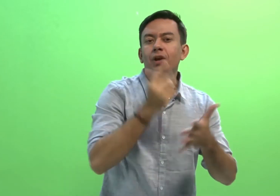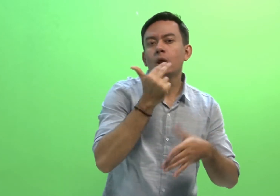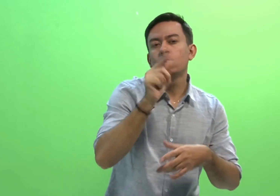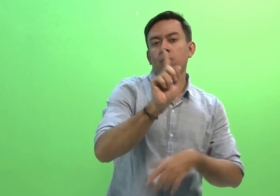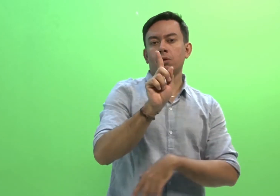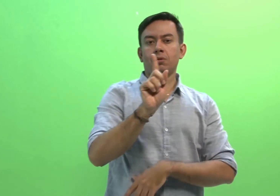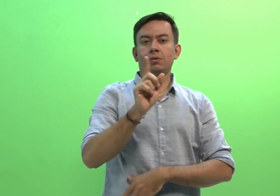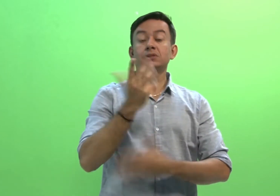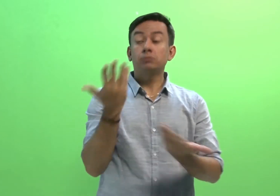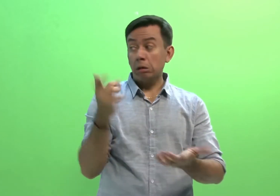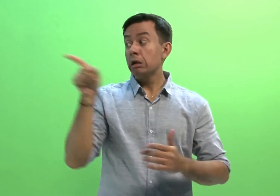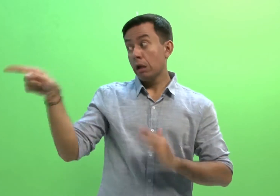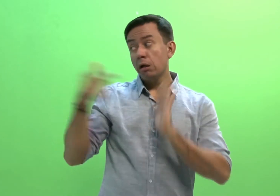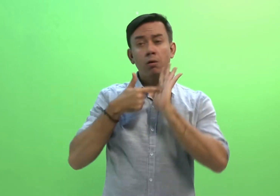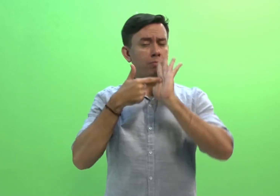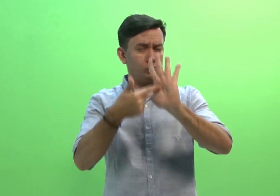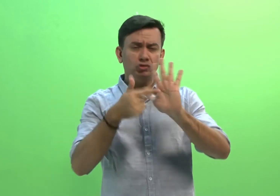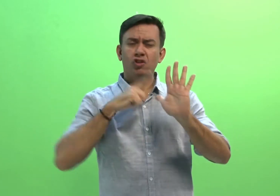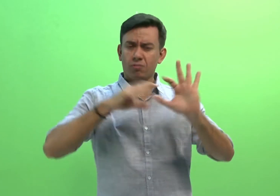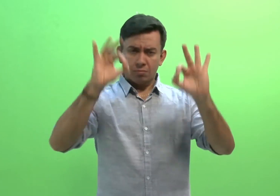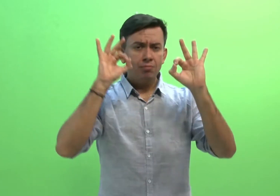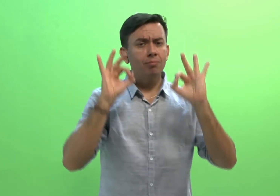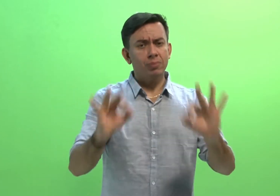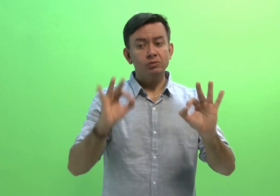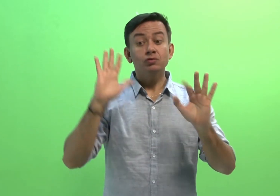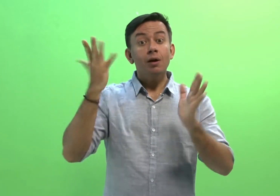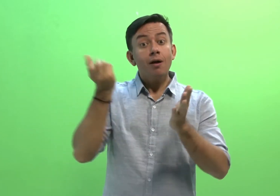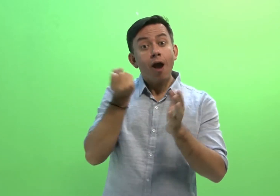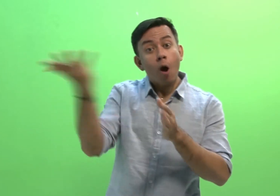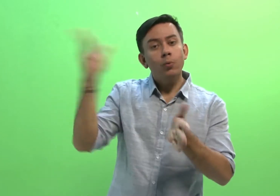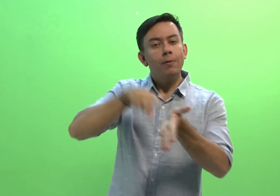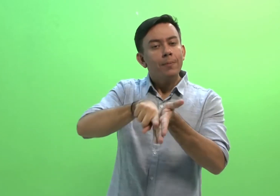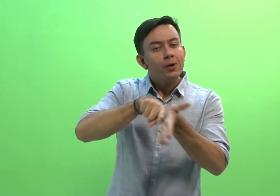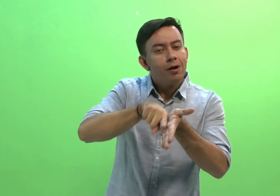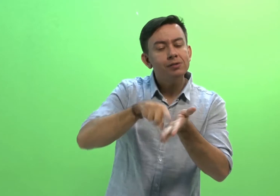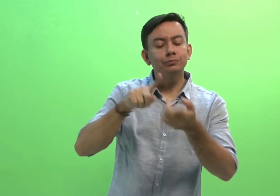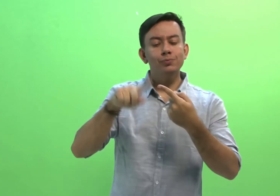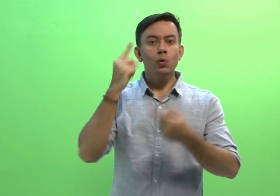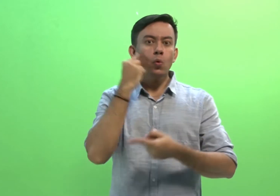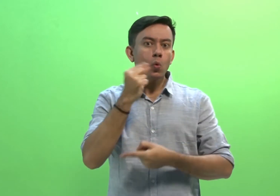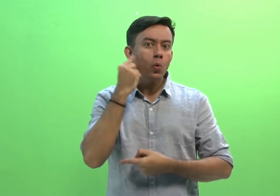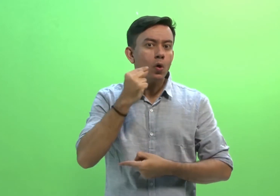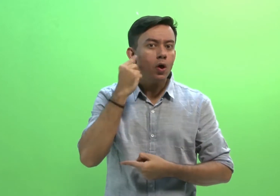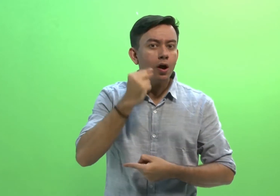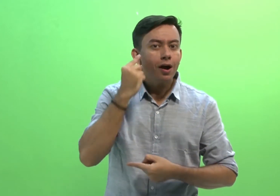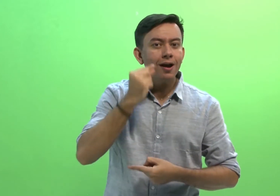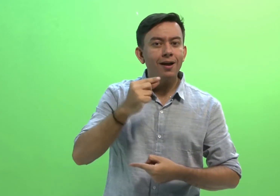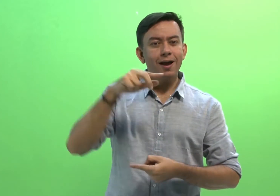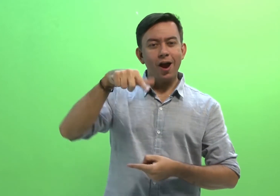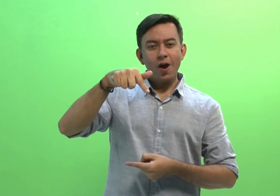pensa, a língua de sinais, ela é de fato uma língua. Ela não é sem valor.